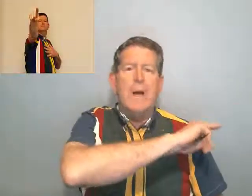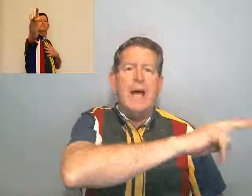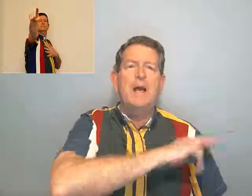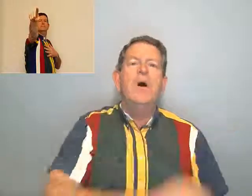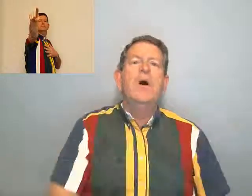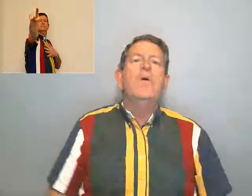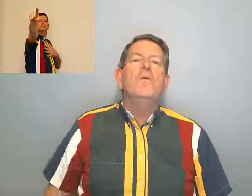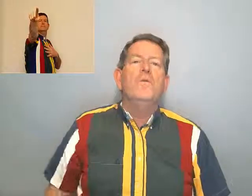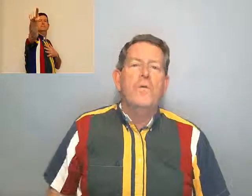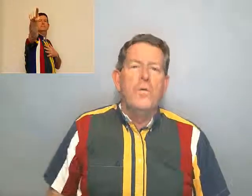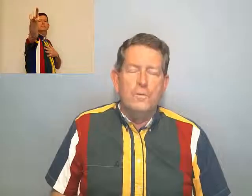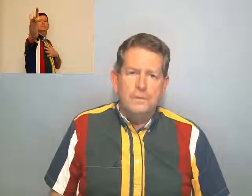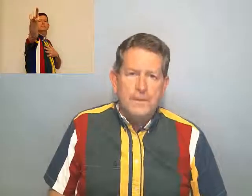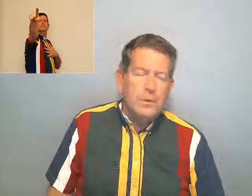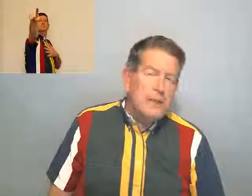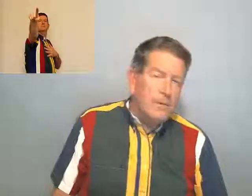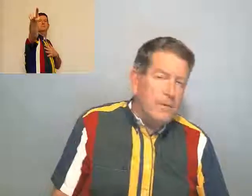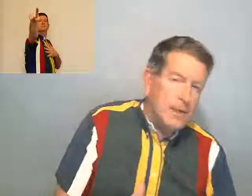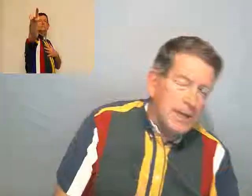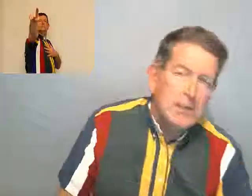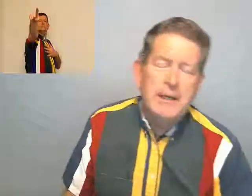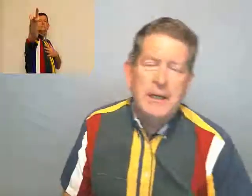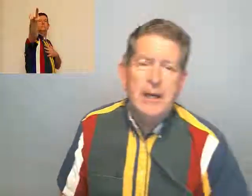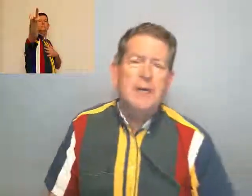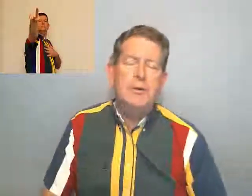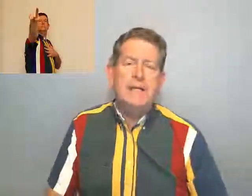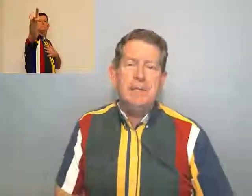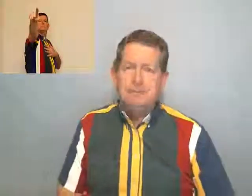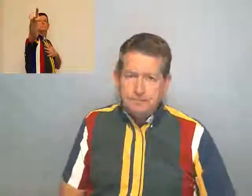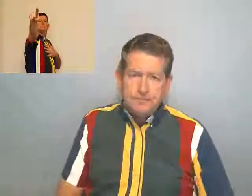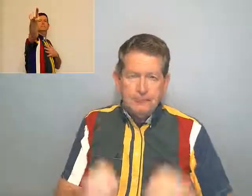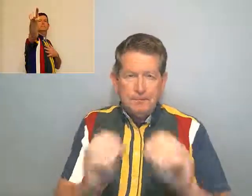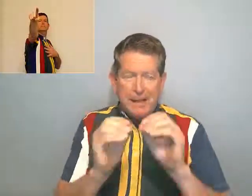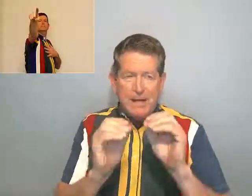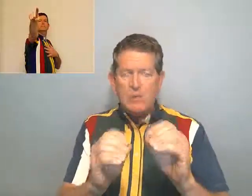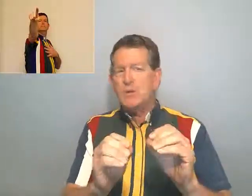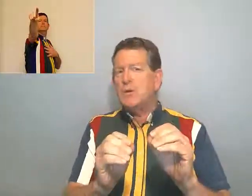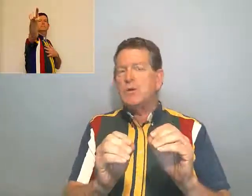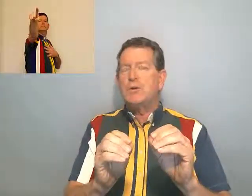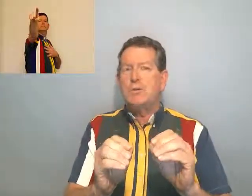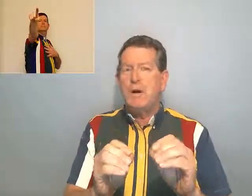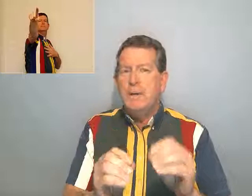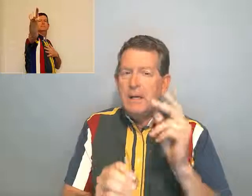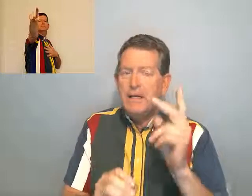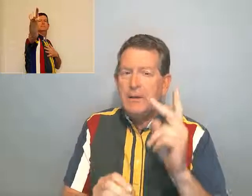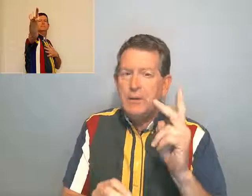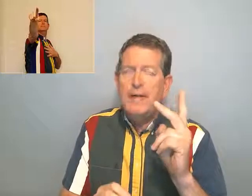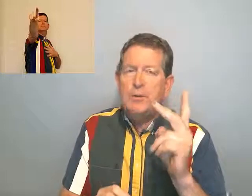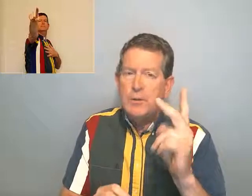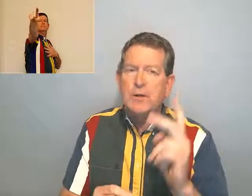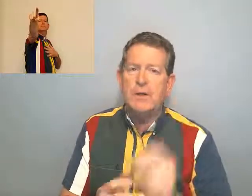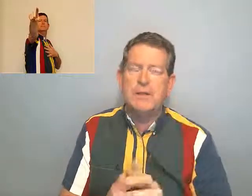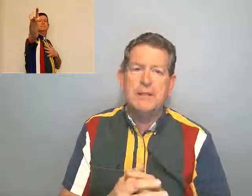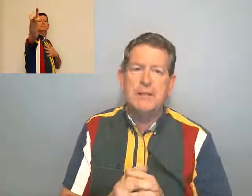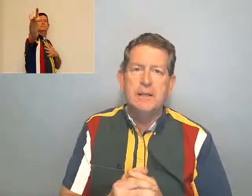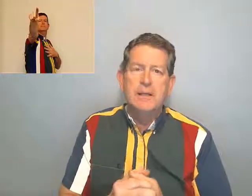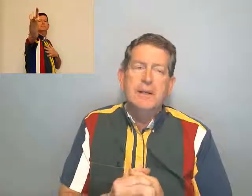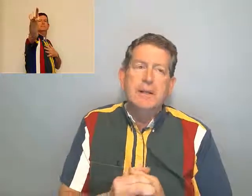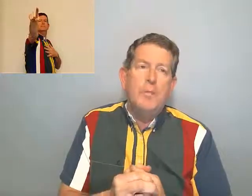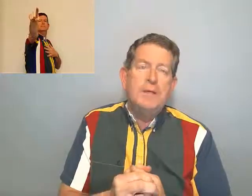elle vont. Donc c'est un verbe très irrégulier. Et le sens de ce verbe, il y a deux sens ici. On peut dire